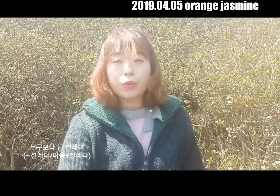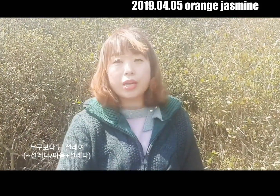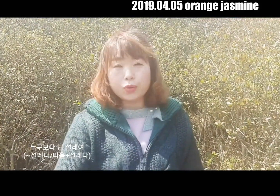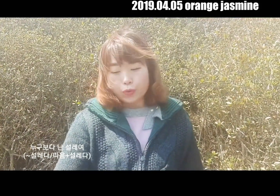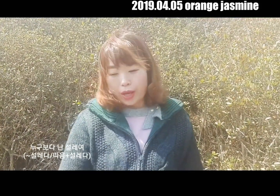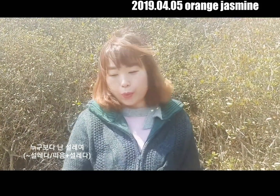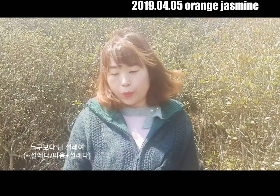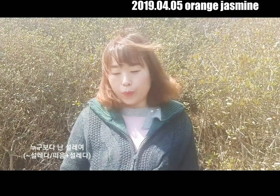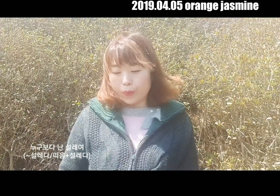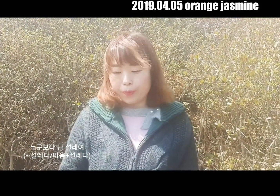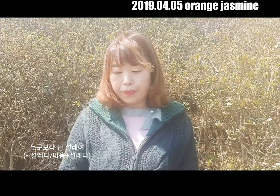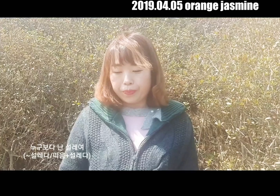이렇게 하셔도 되고,